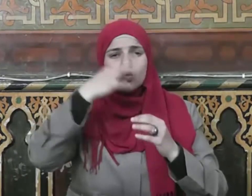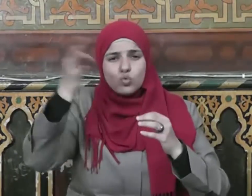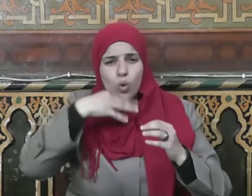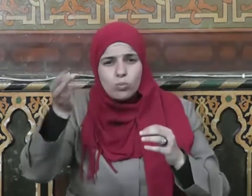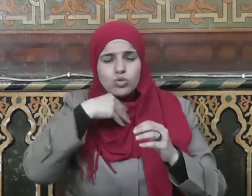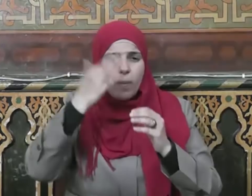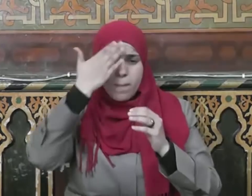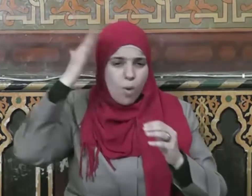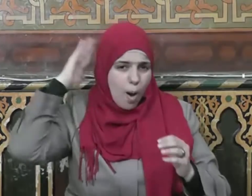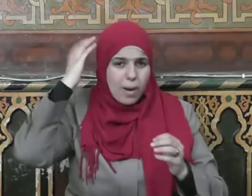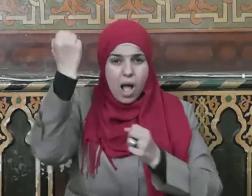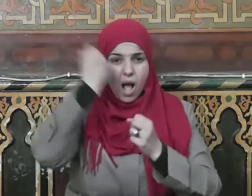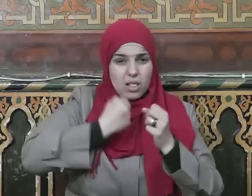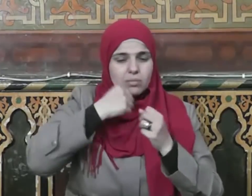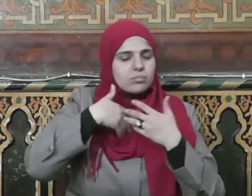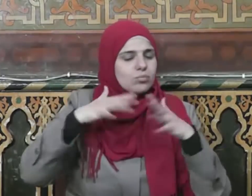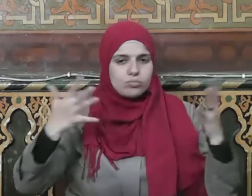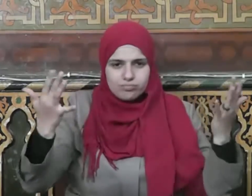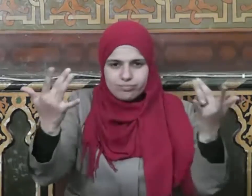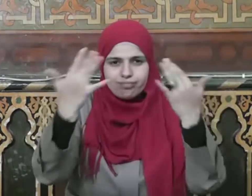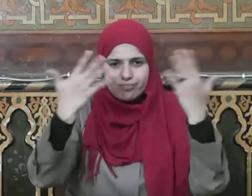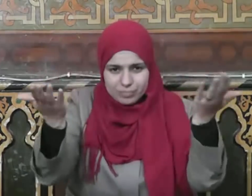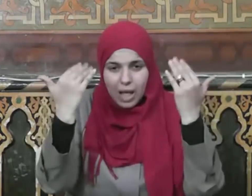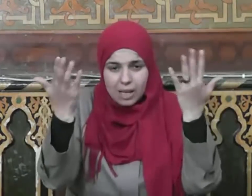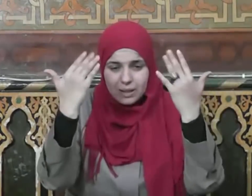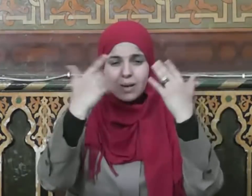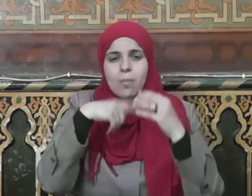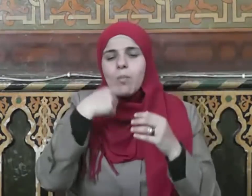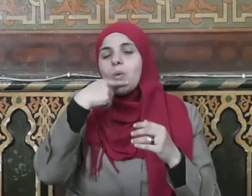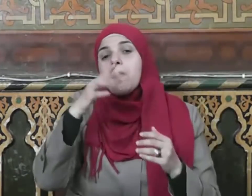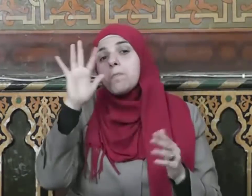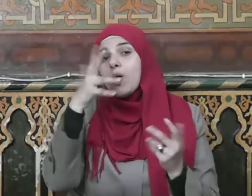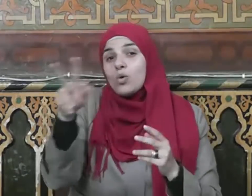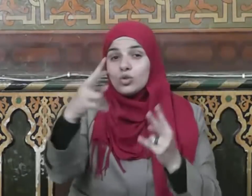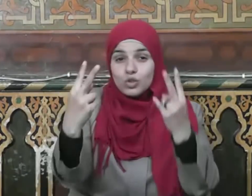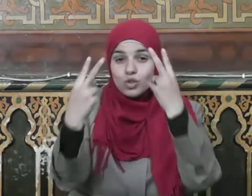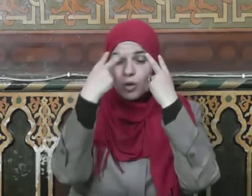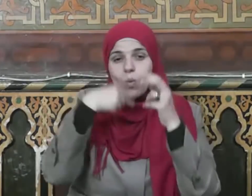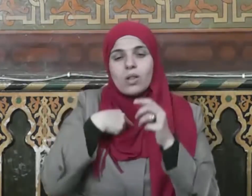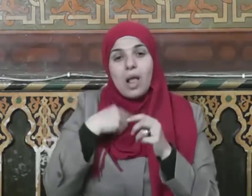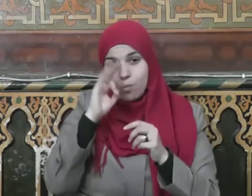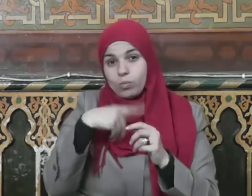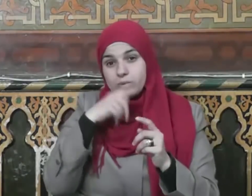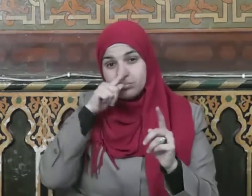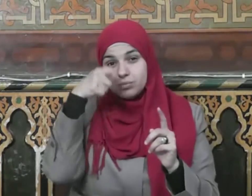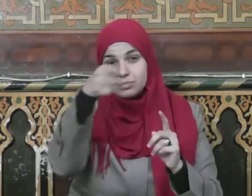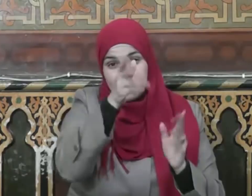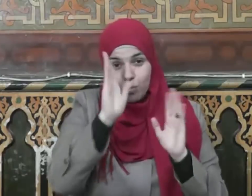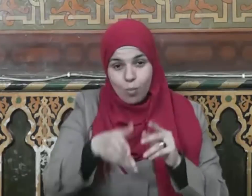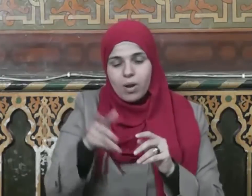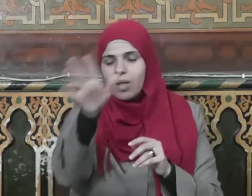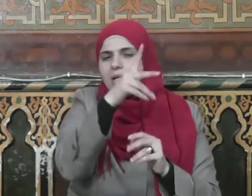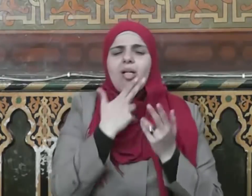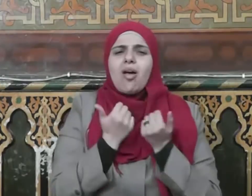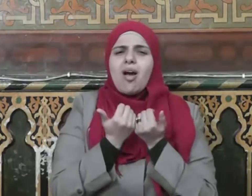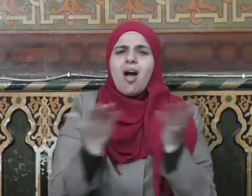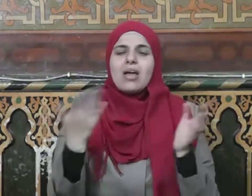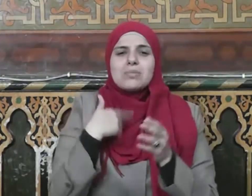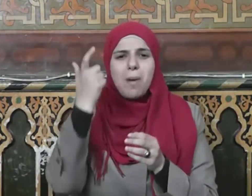على قتله، ثم قال لهم: ما ترون أني صانع بكم؟ قالوا: خيرا، أخ كريم وابن